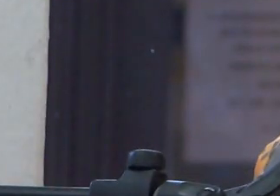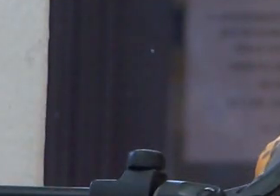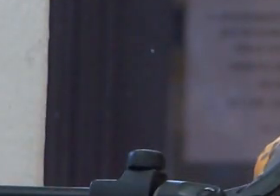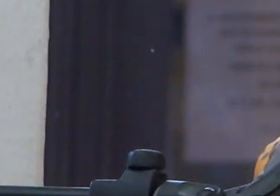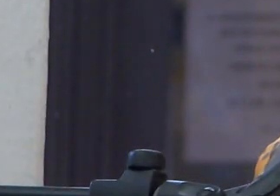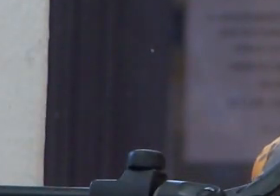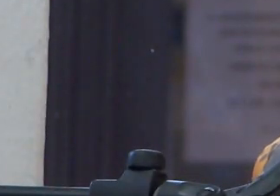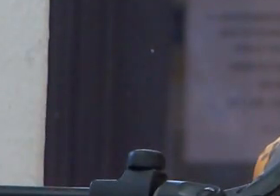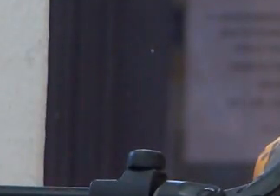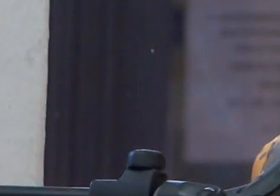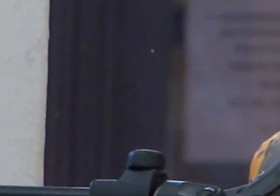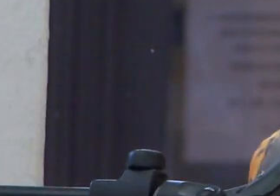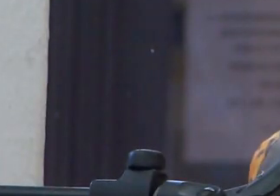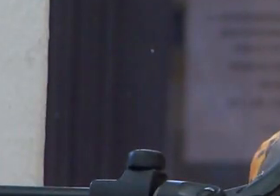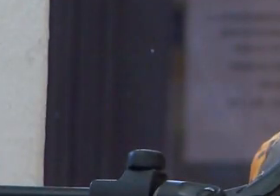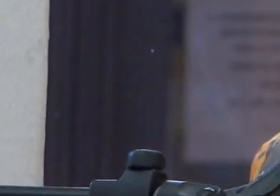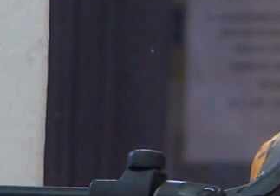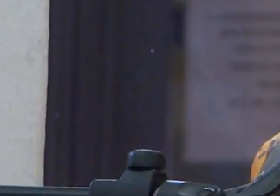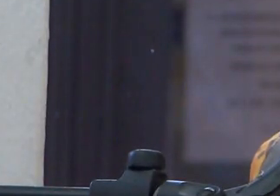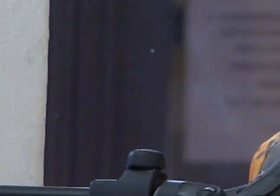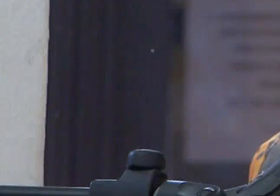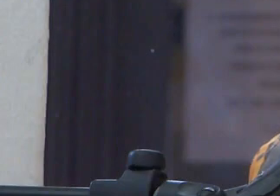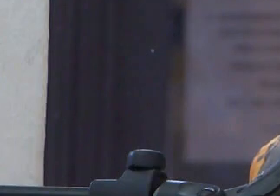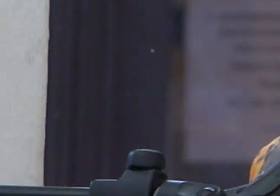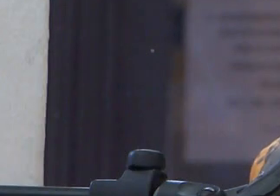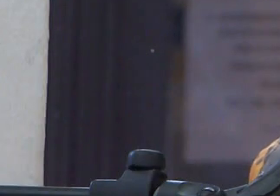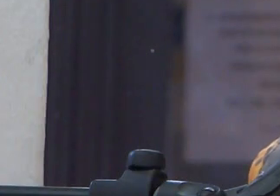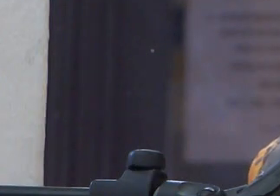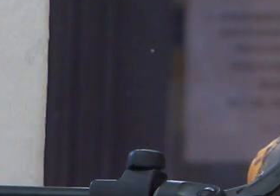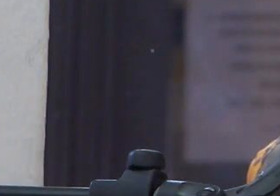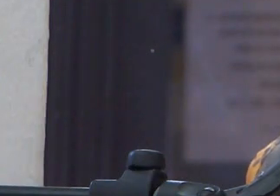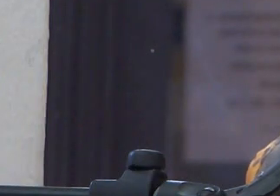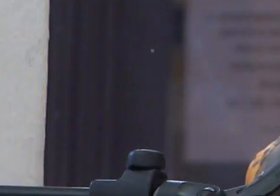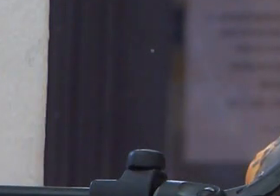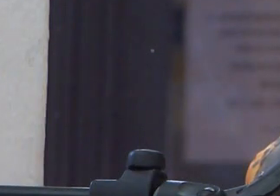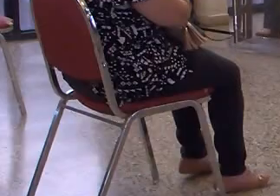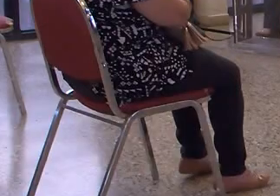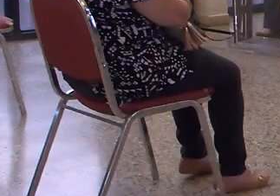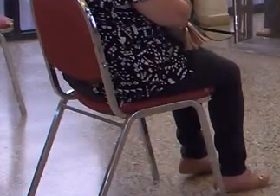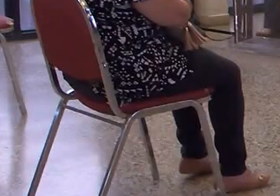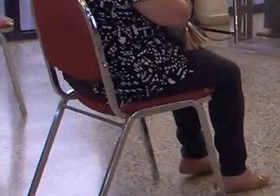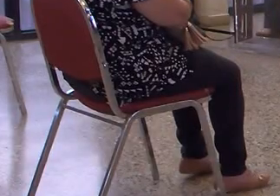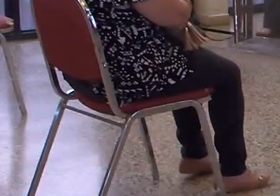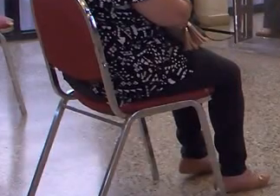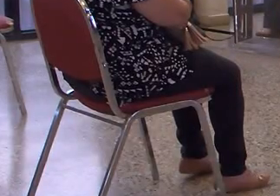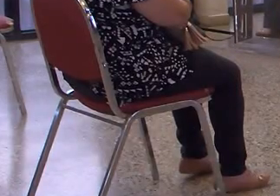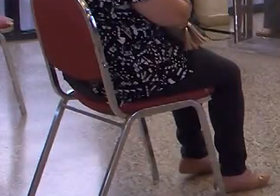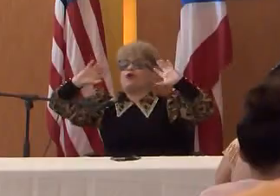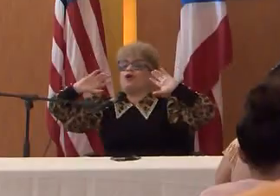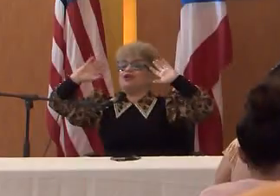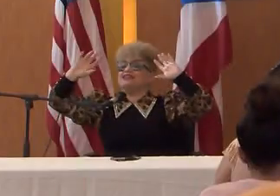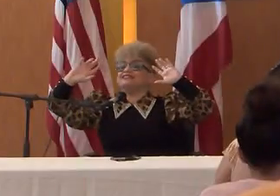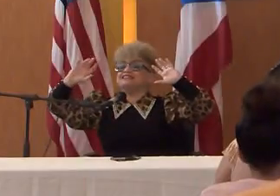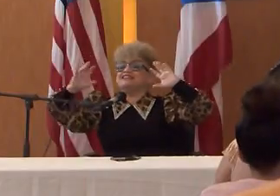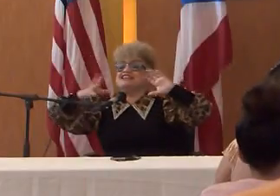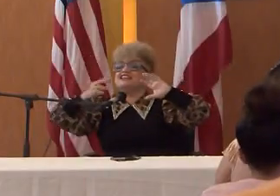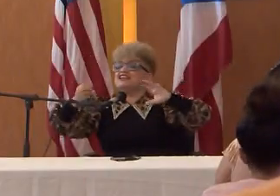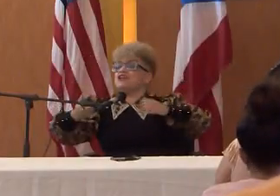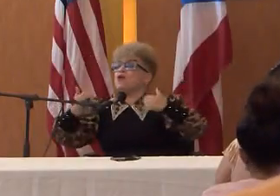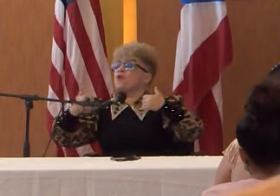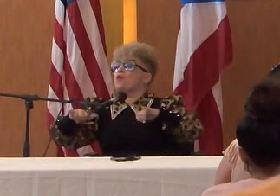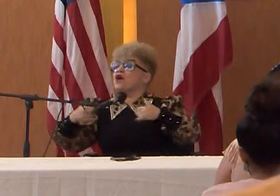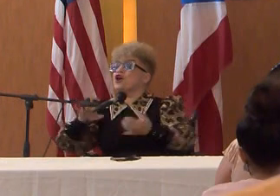diversas facetas, esto como parte de la Semana de la Concienciación sobre Derechos de la Comunidad Sorda. Ellos han estado realizando